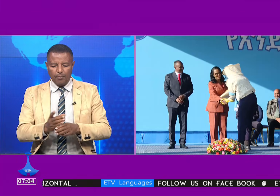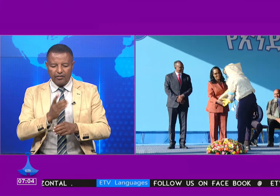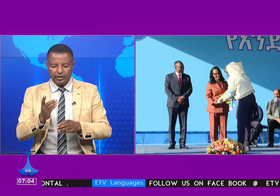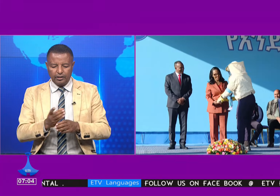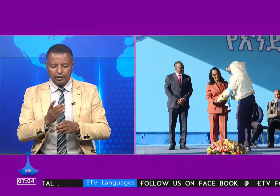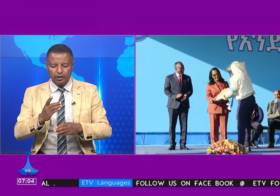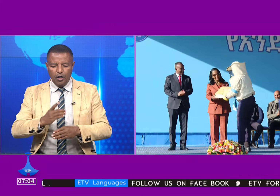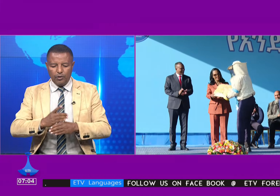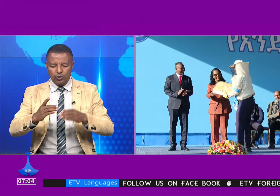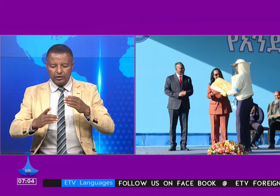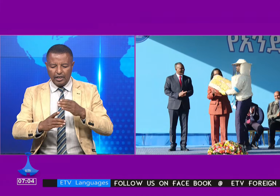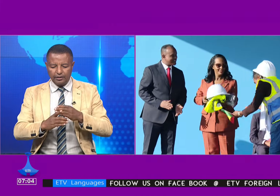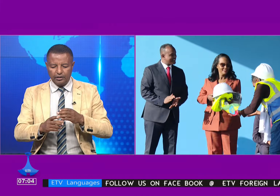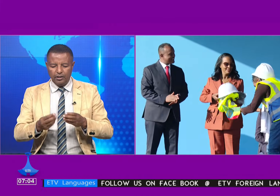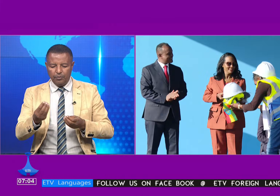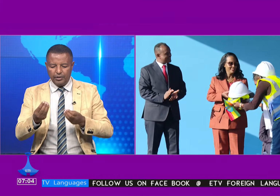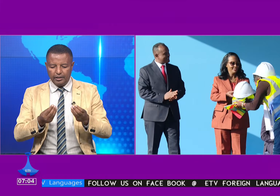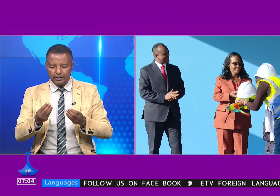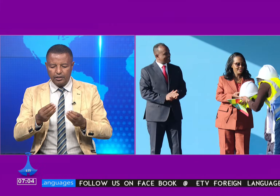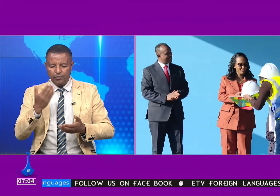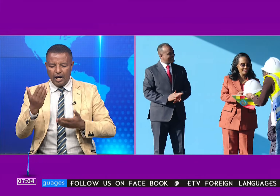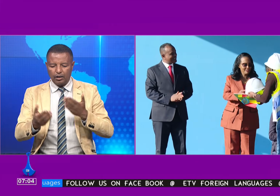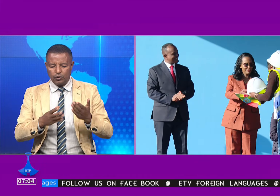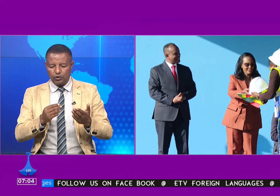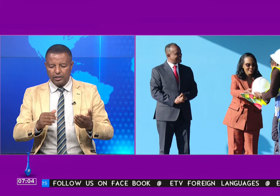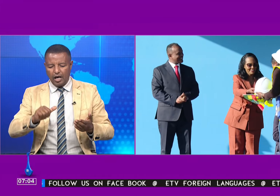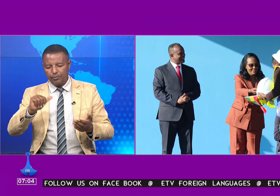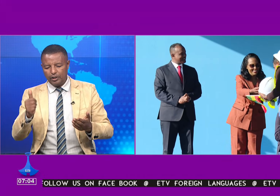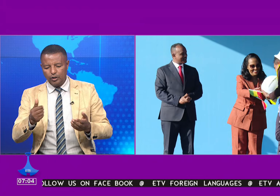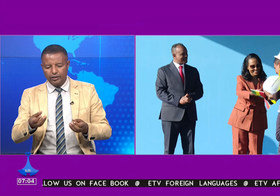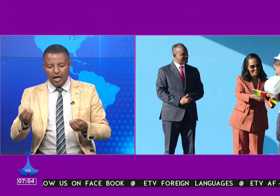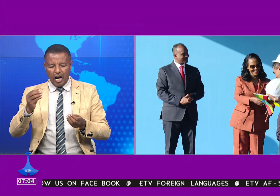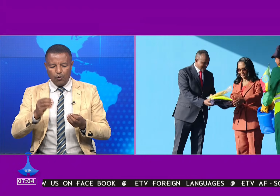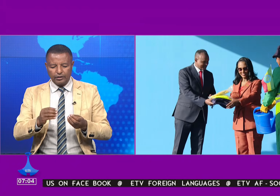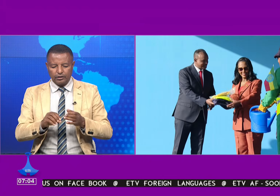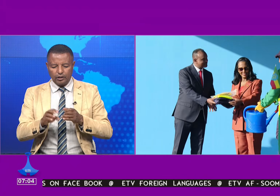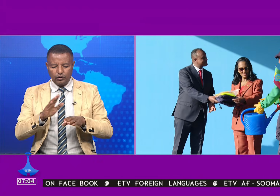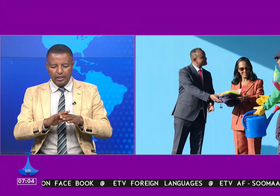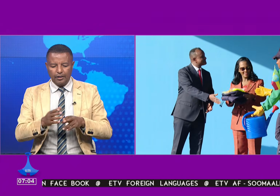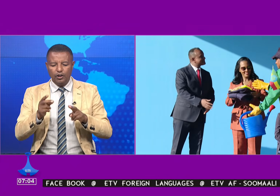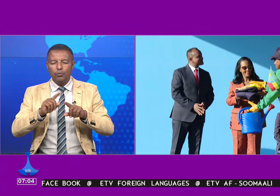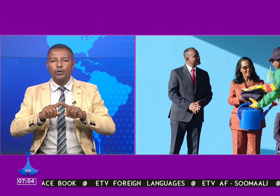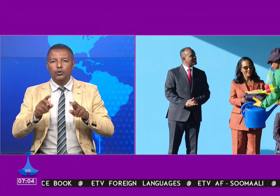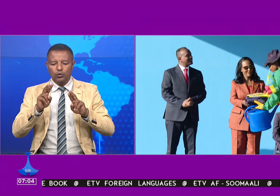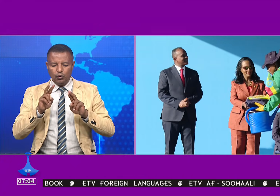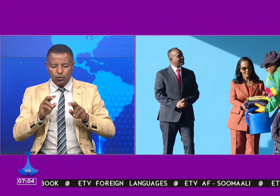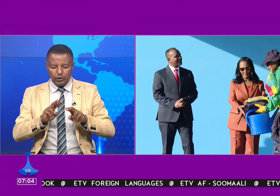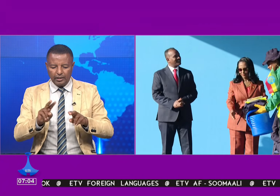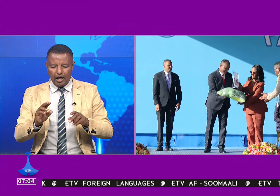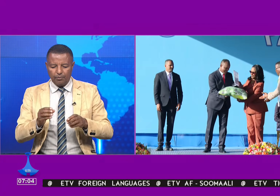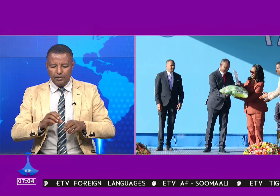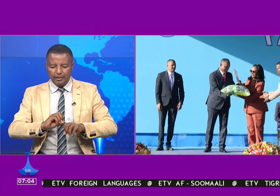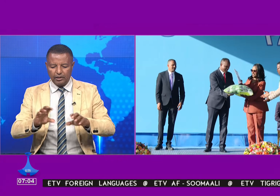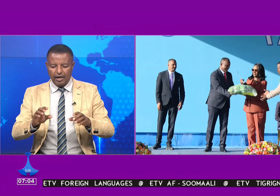ግብርና፣ ማኑፋክቸሪንግ፣ በኮንስትራክሽን፣ በንግድ፣ በአገልግሎትና በሌሎች አዋጭ ዘርፎች ላይ በልዩ